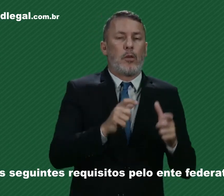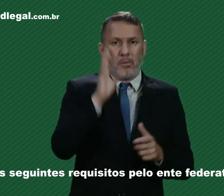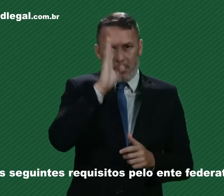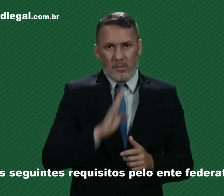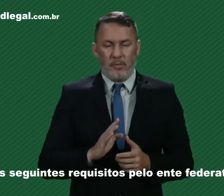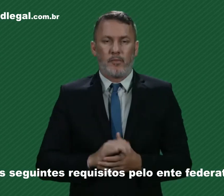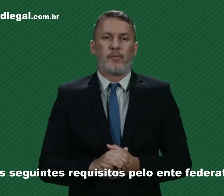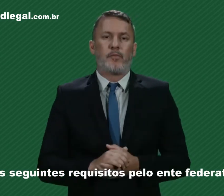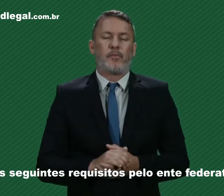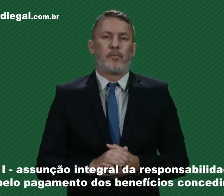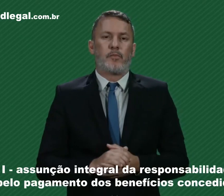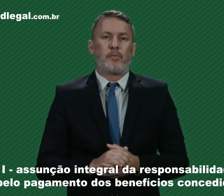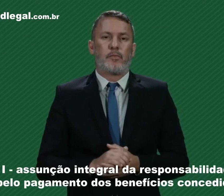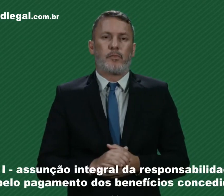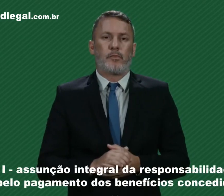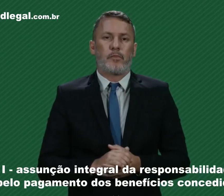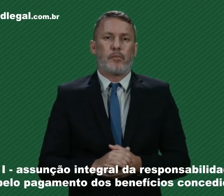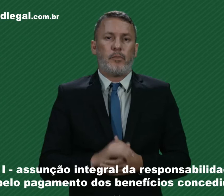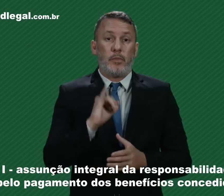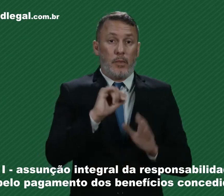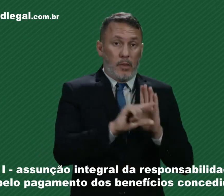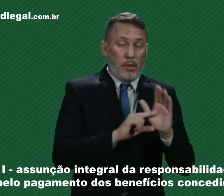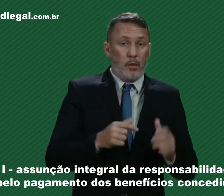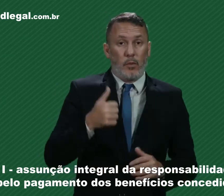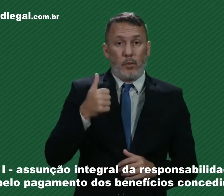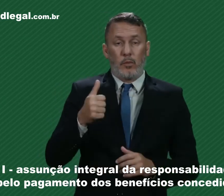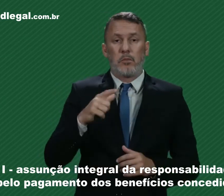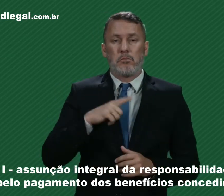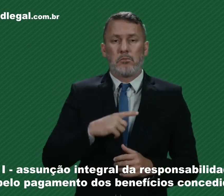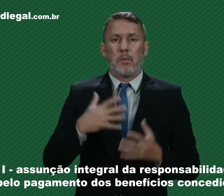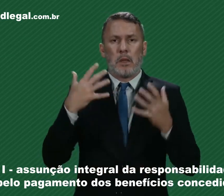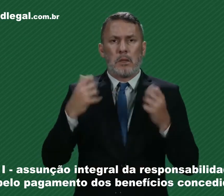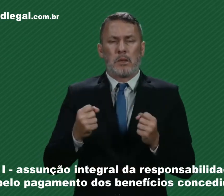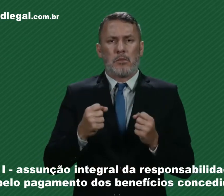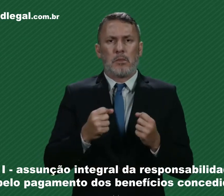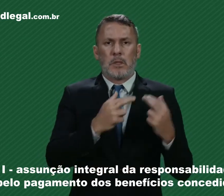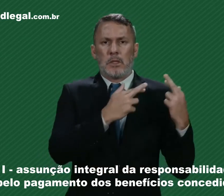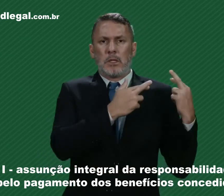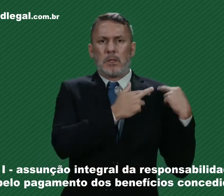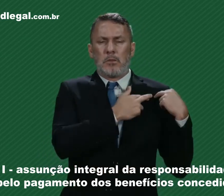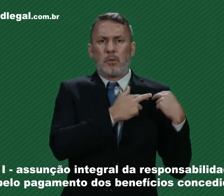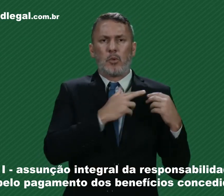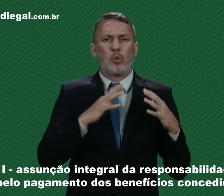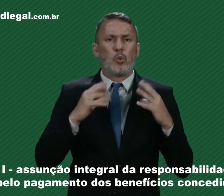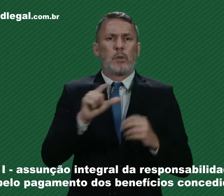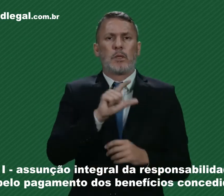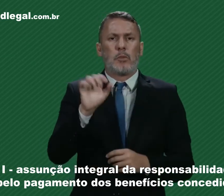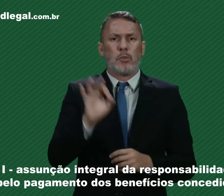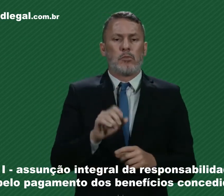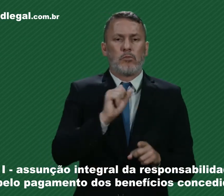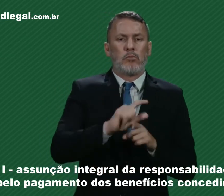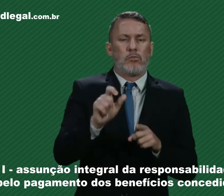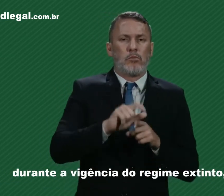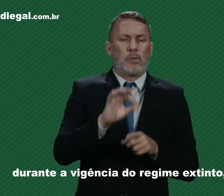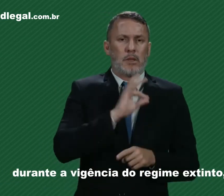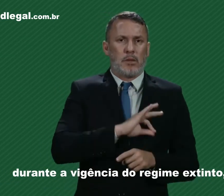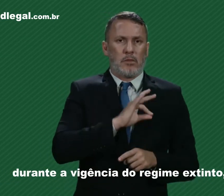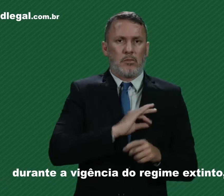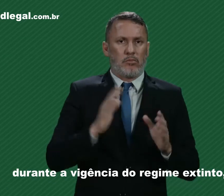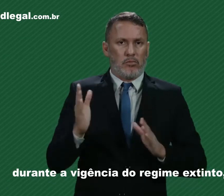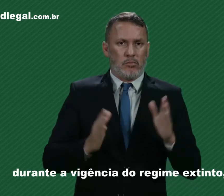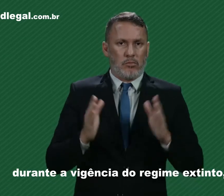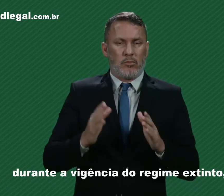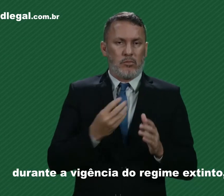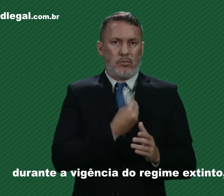federativo. Inciso 1. Assunção integral da responsabilidade pelo pagamento dos benefícios concedidos durante